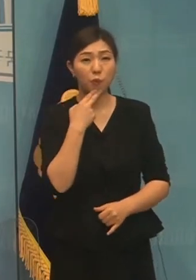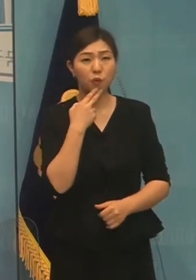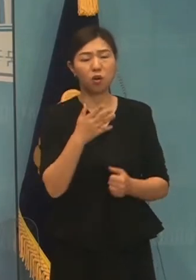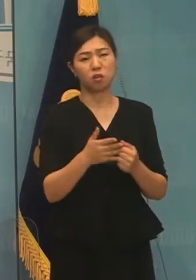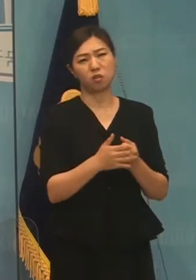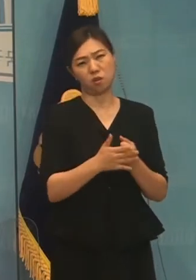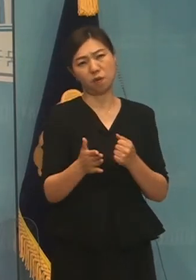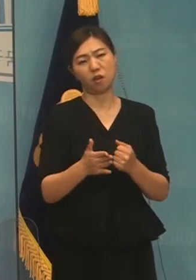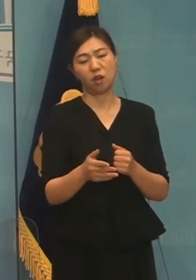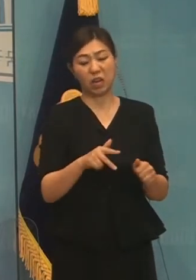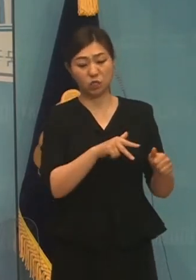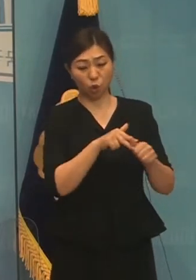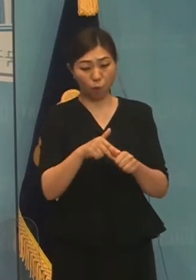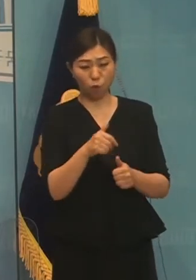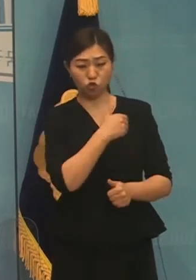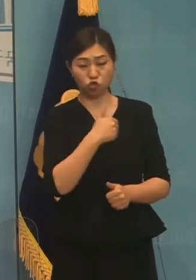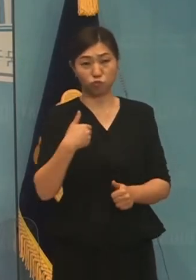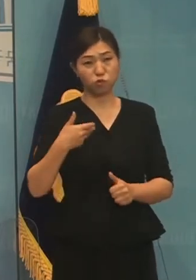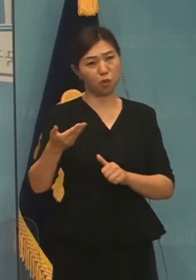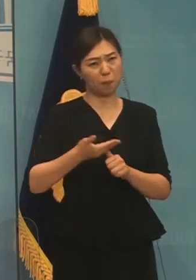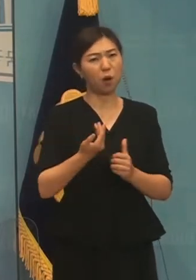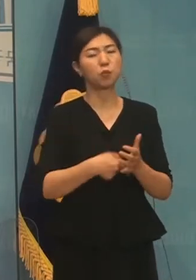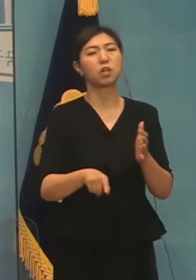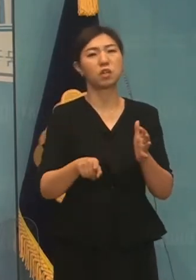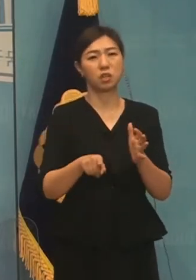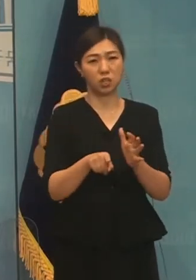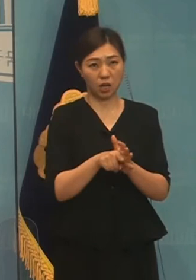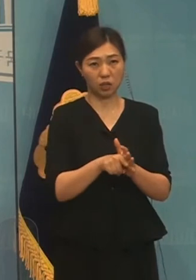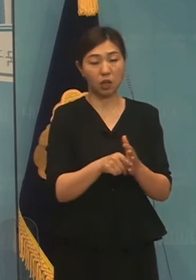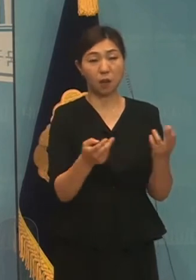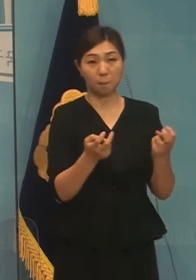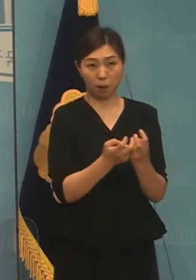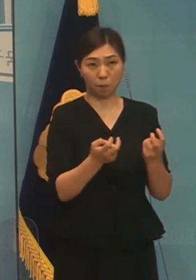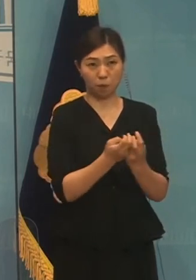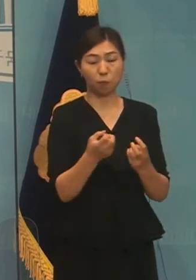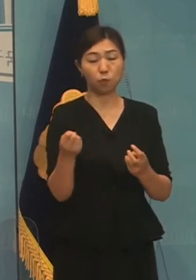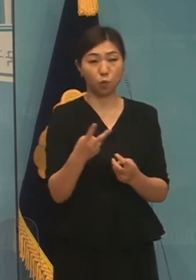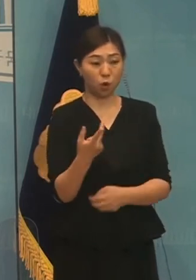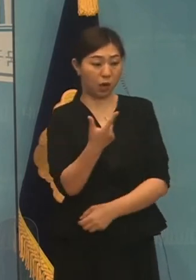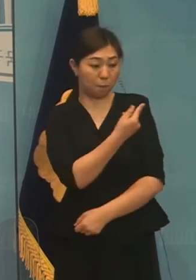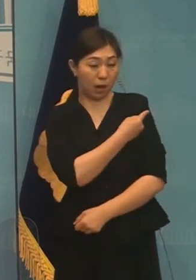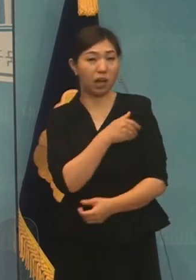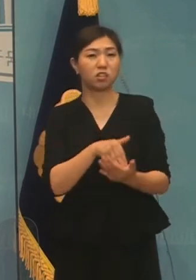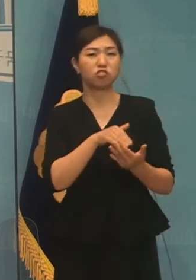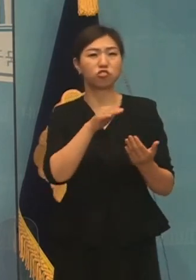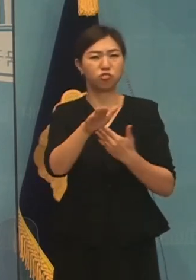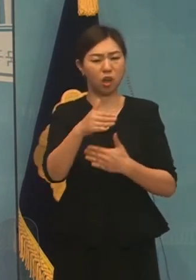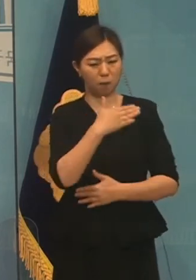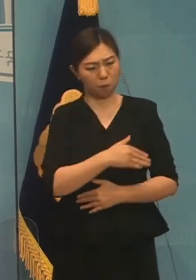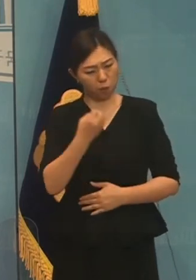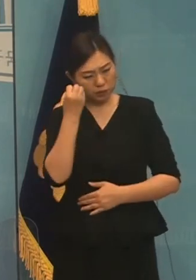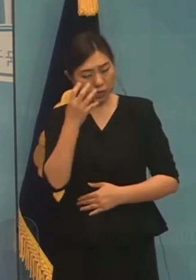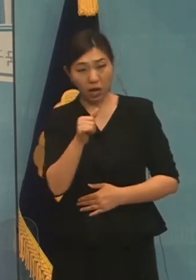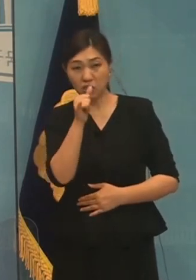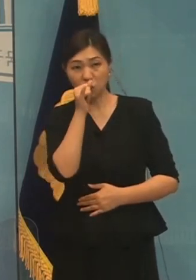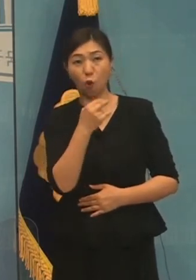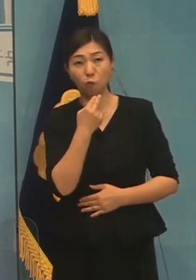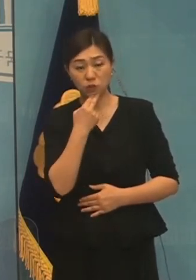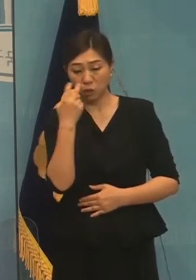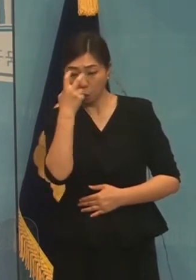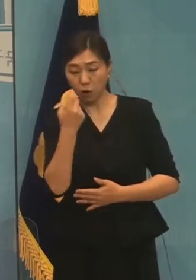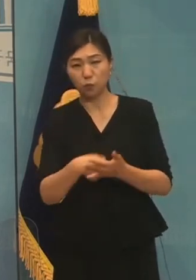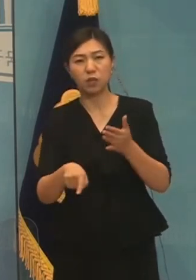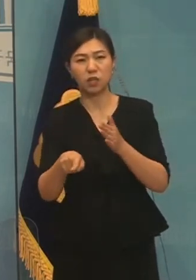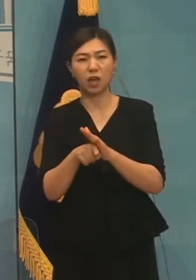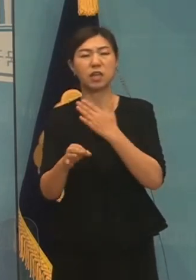있도록, 그리고 이상 반응이 발생 시 쉴 수 있는 임시 거처를 마련하는 등 거주